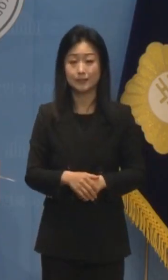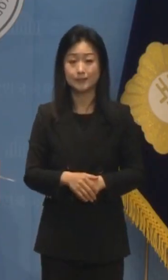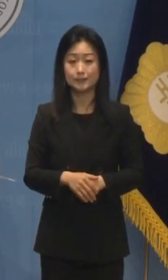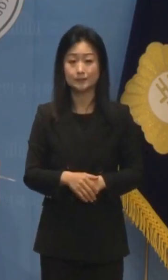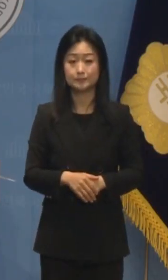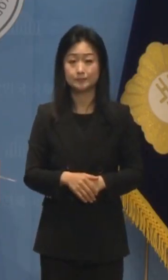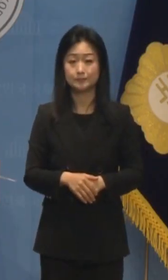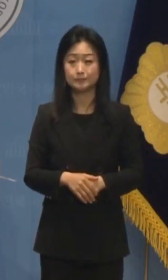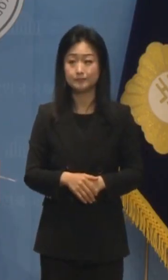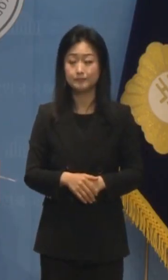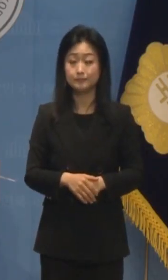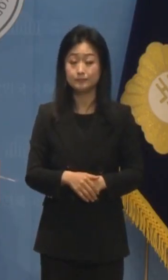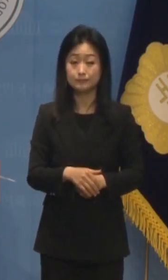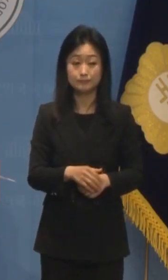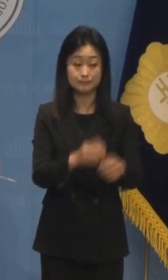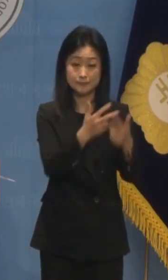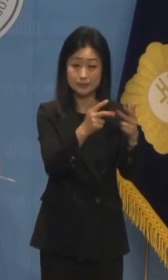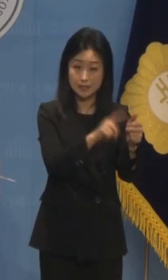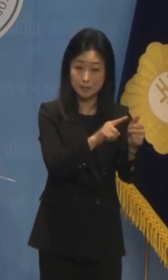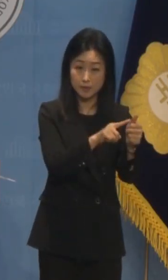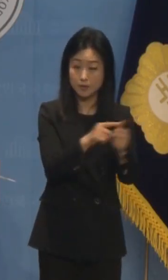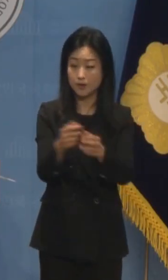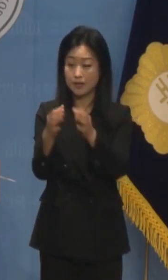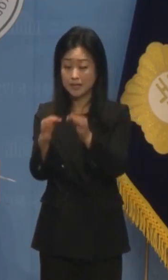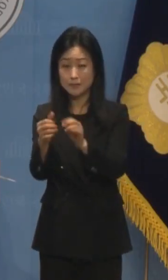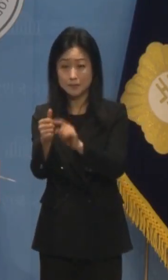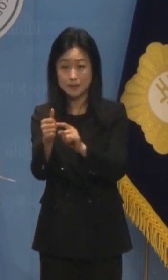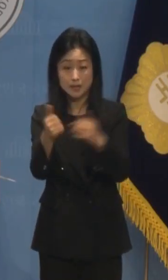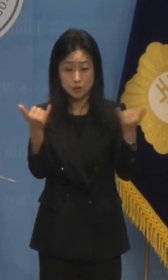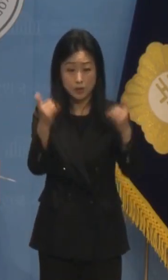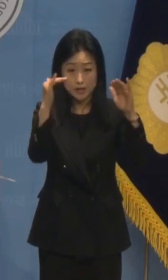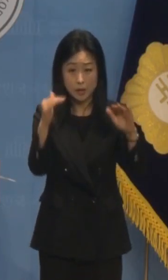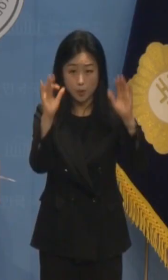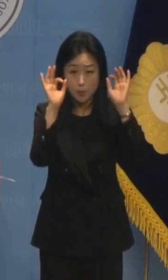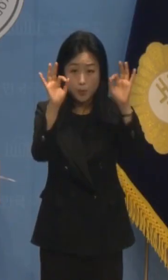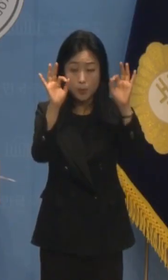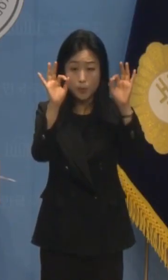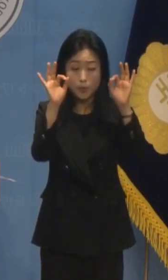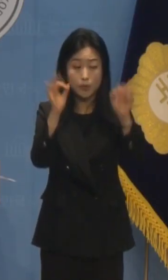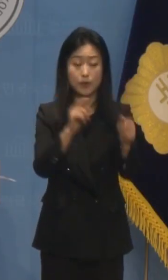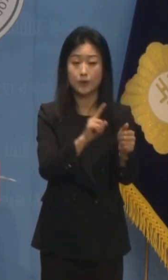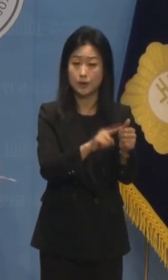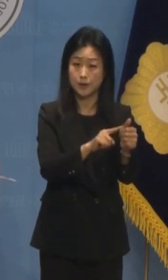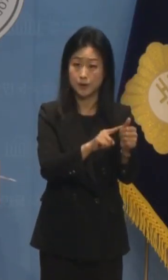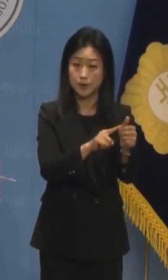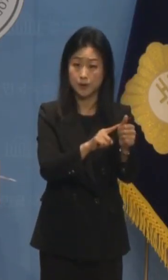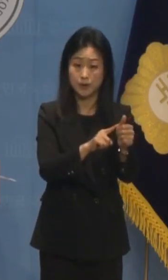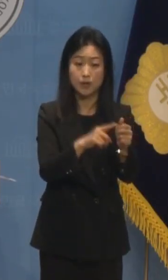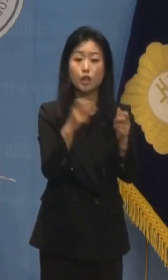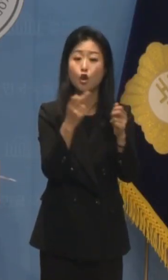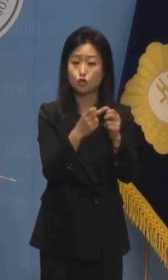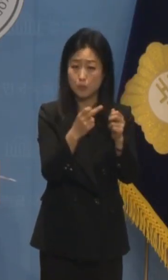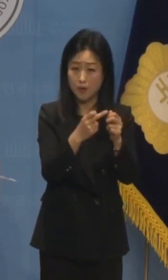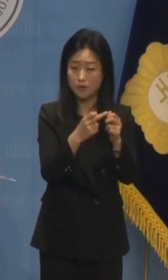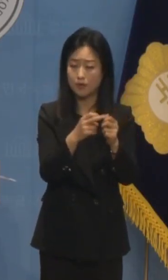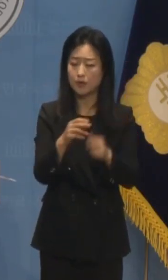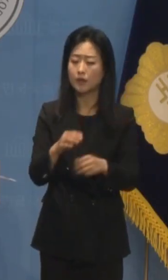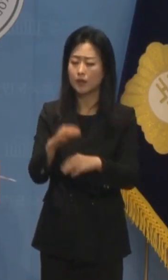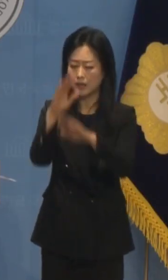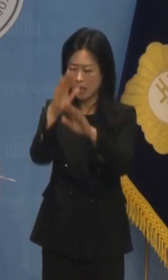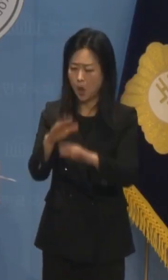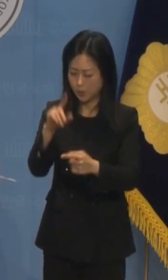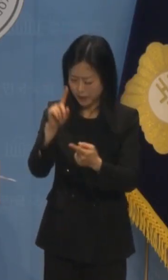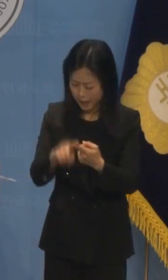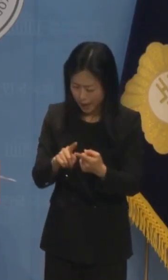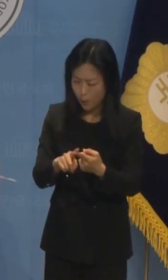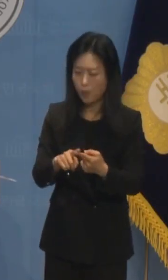밝혔습니다. 이 대표와 김 씨의 통화 내용을 들어보면 이 대표가 12번이나 사실대로